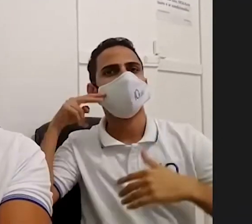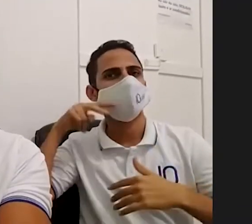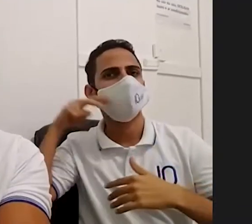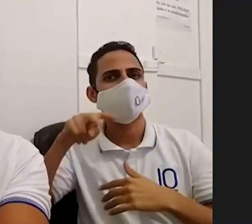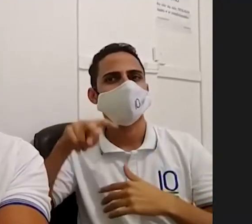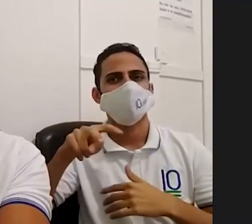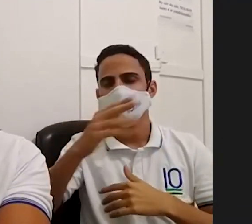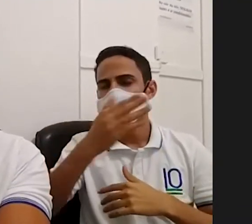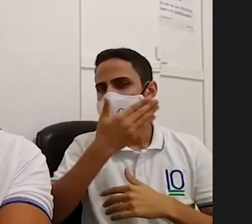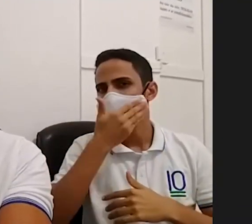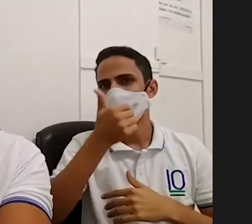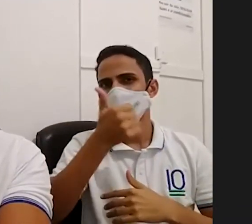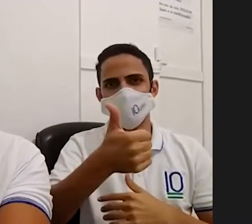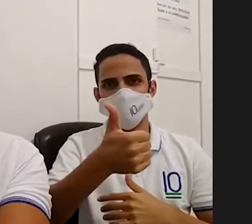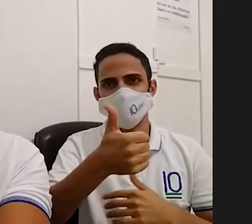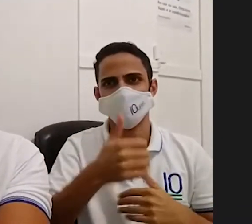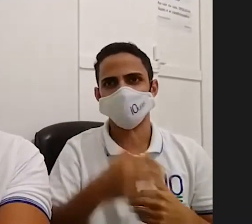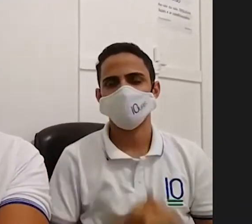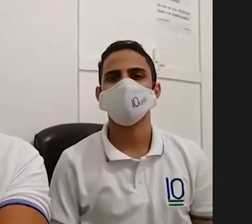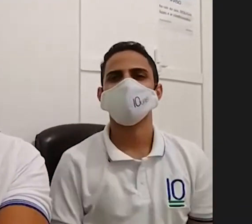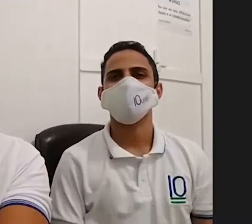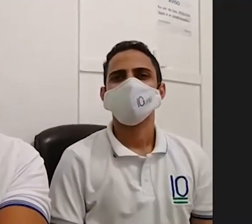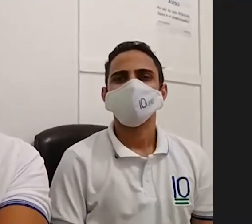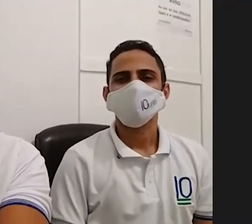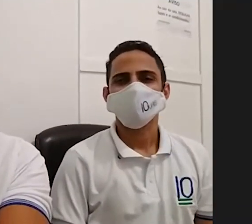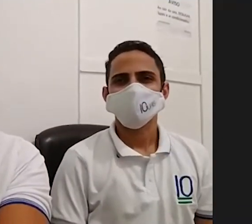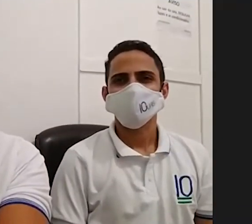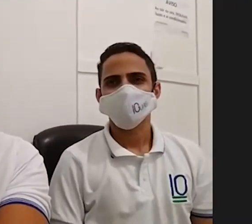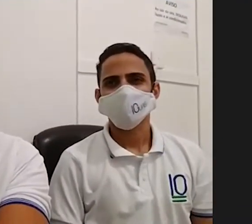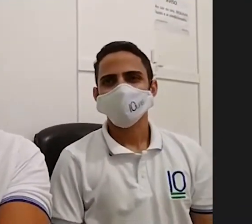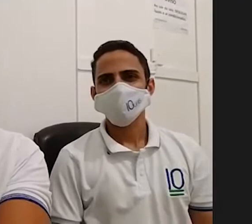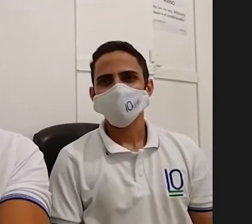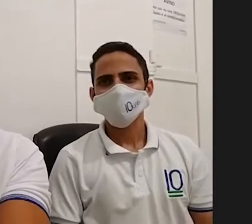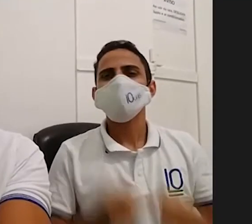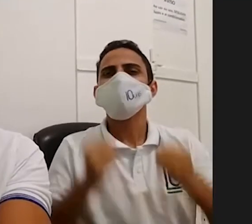sua máscara, viu? Viu, Gustavo? Agora.